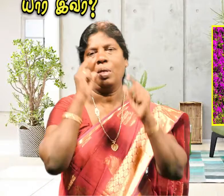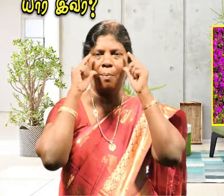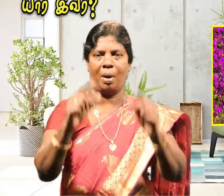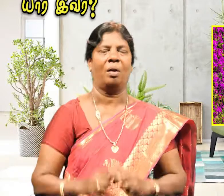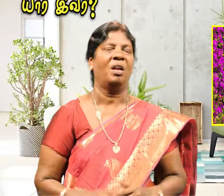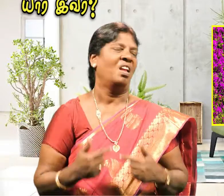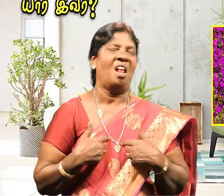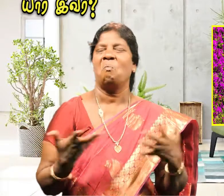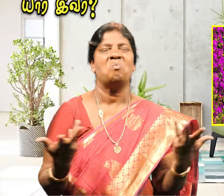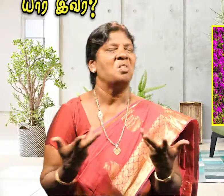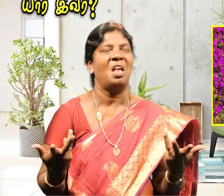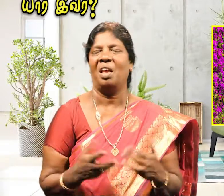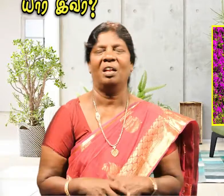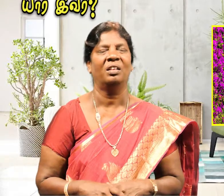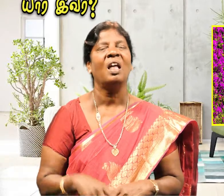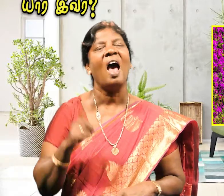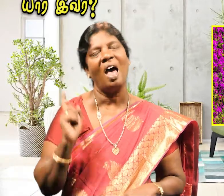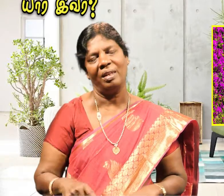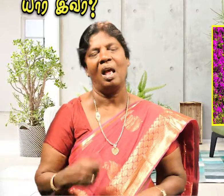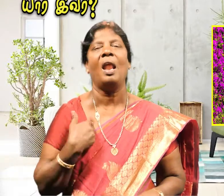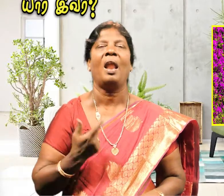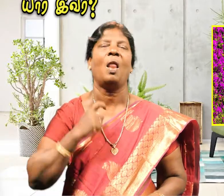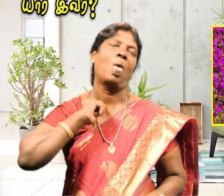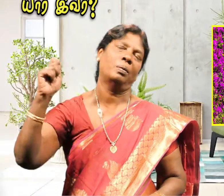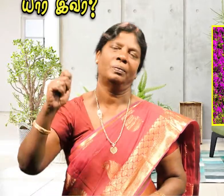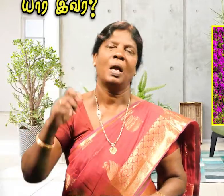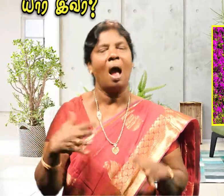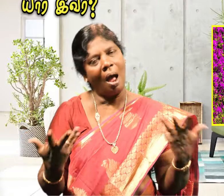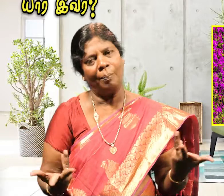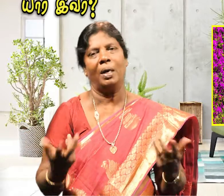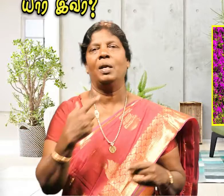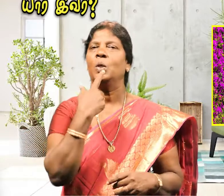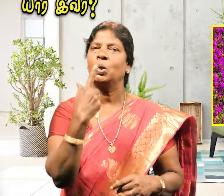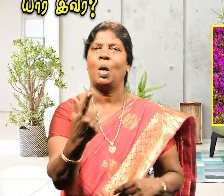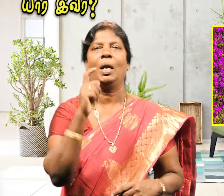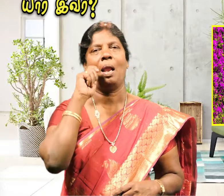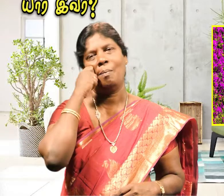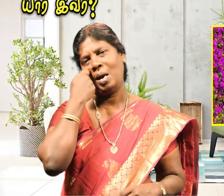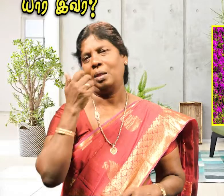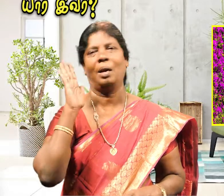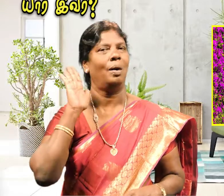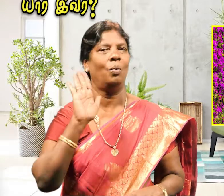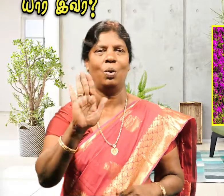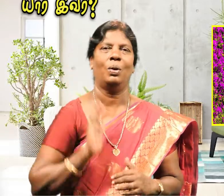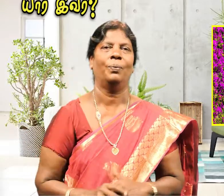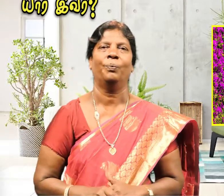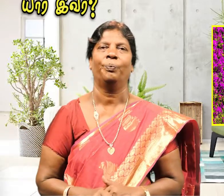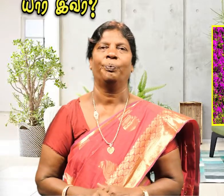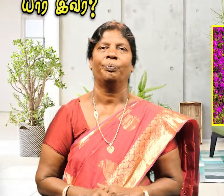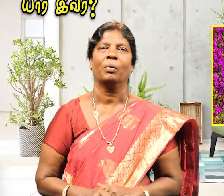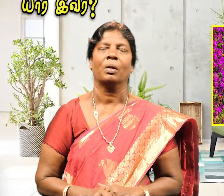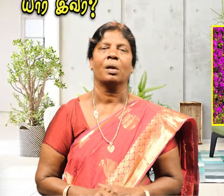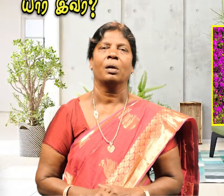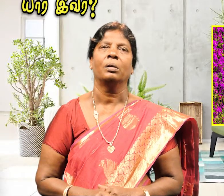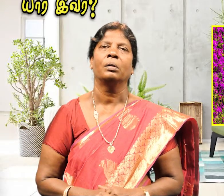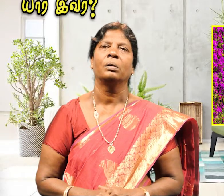நாம் பார்க்கிறோம். எங்களால் முடியல, எனவே நான் இந்த முடிவை எடுத்துவிட்டேன் என்று சொல்லுகிற